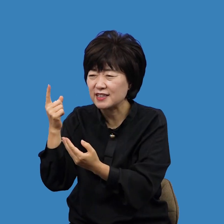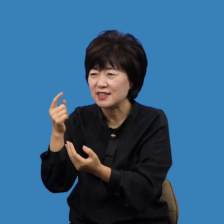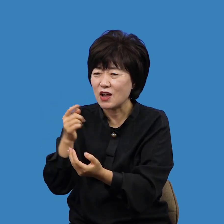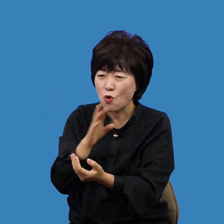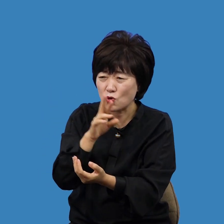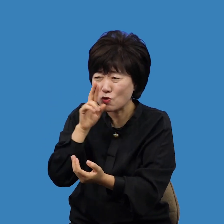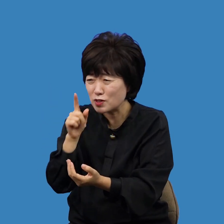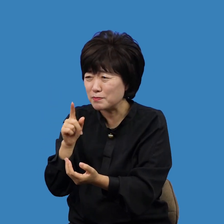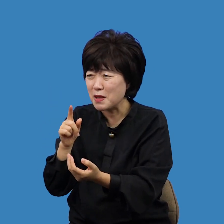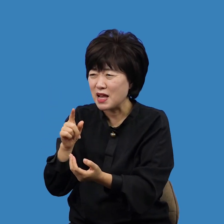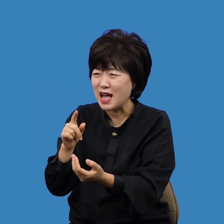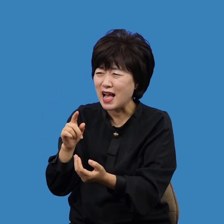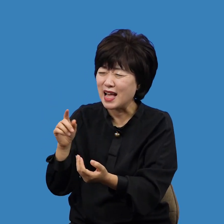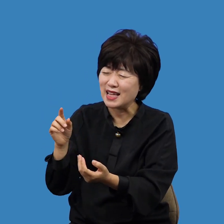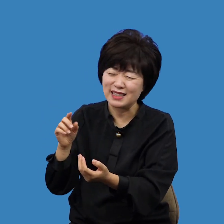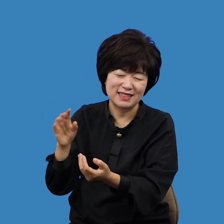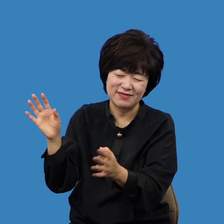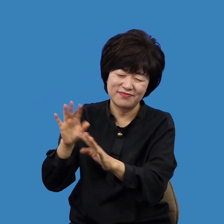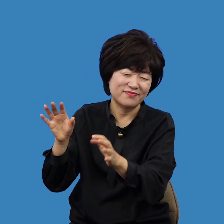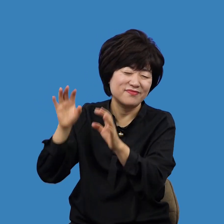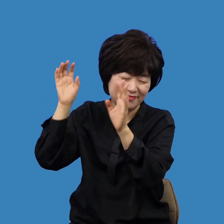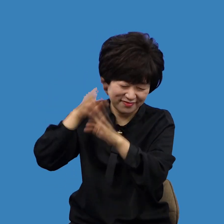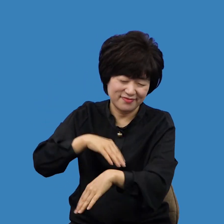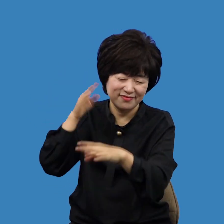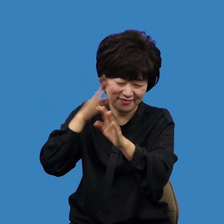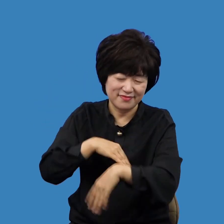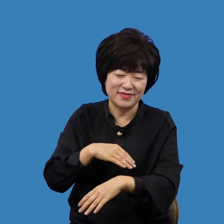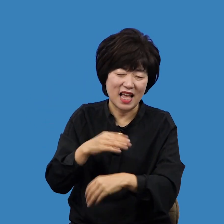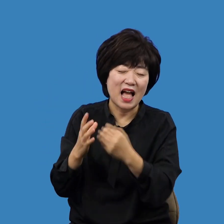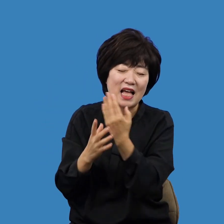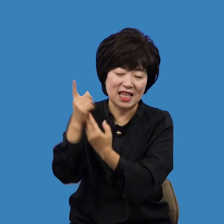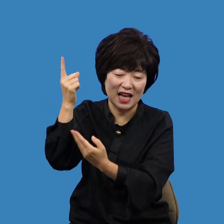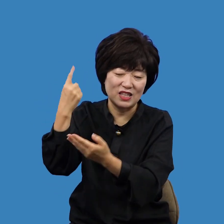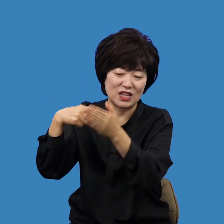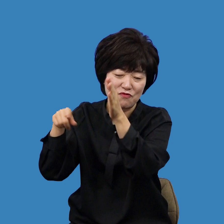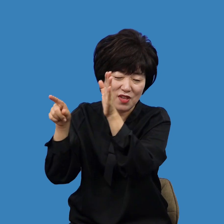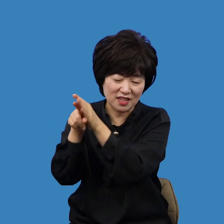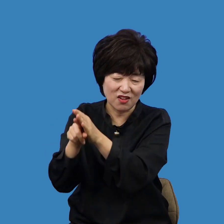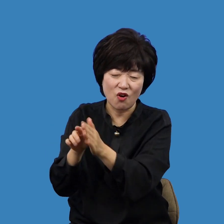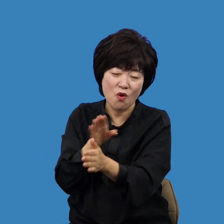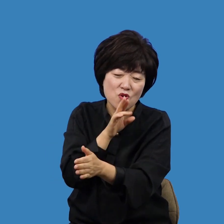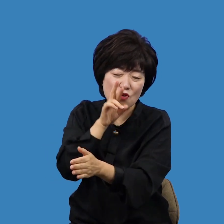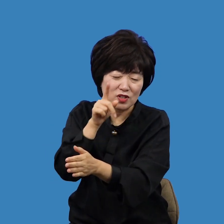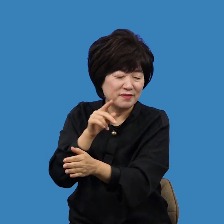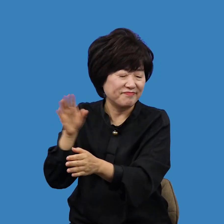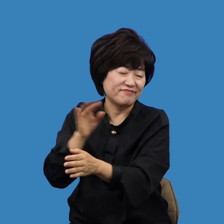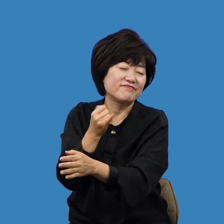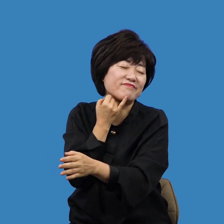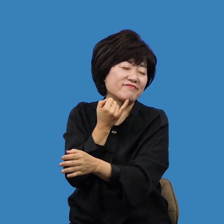옳고 그름 거 따지지 않아도 우리가 서로 예수 안에서 정말 하나 될 수 있다면 안 따지는 거예요, 옳고 그름을.